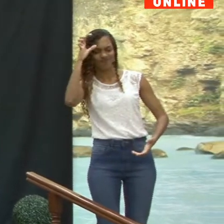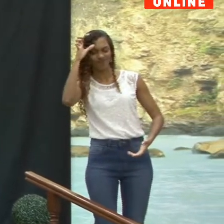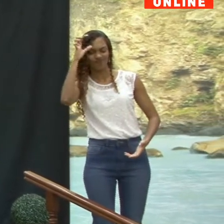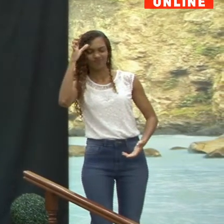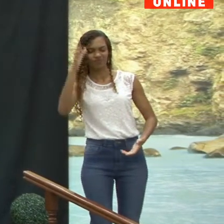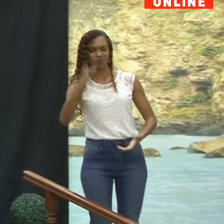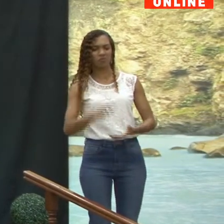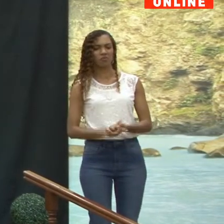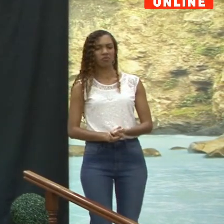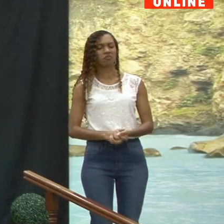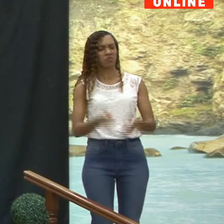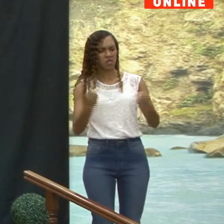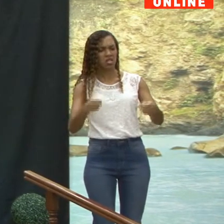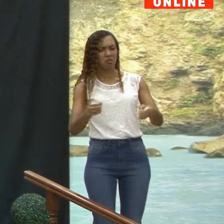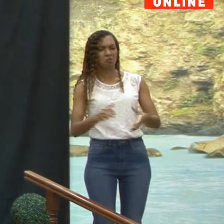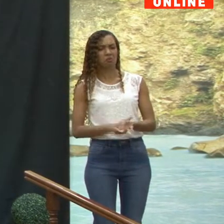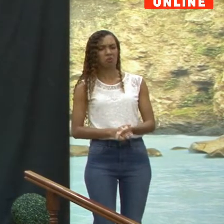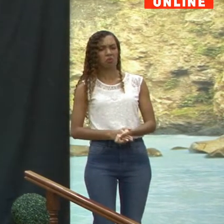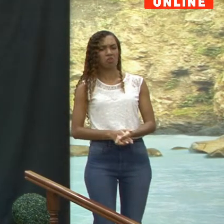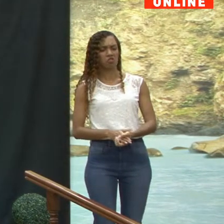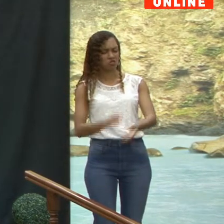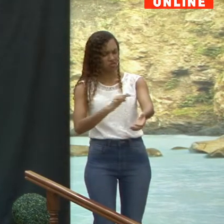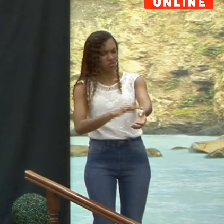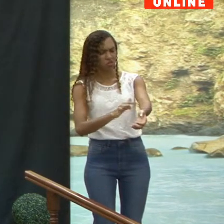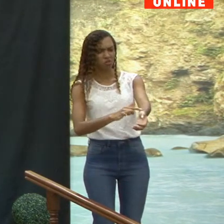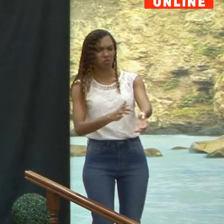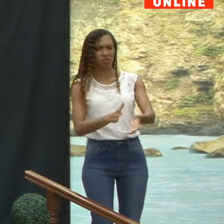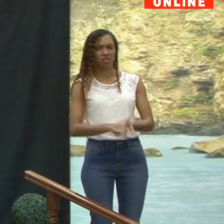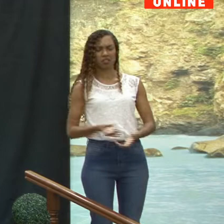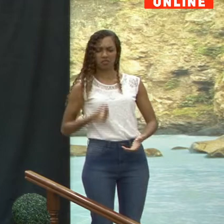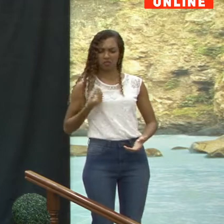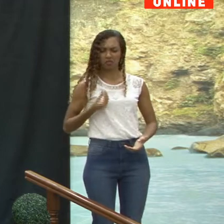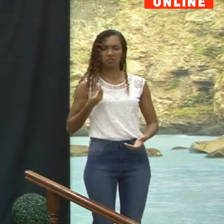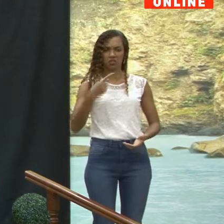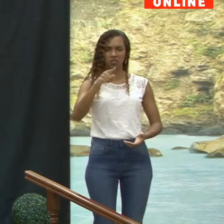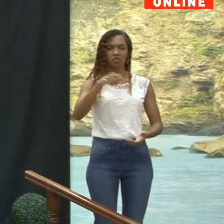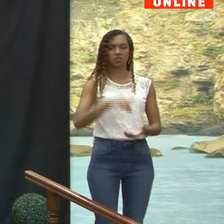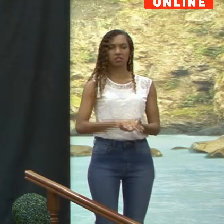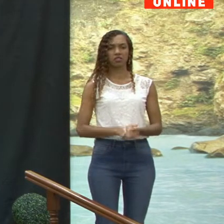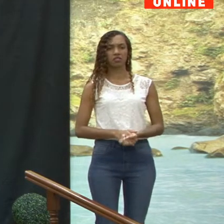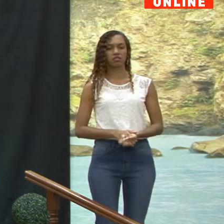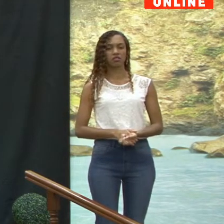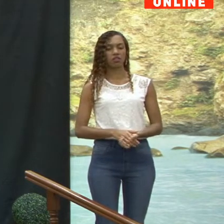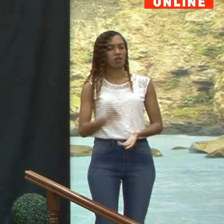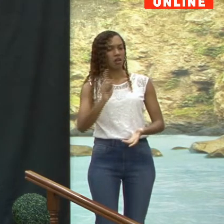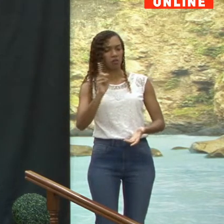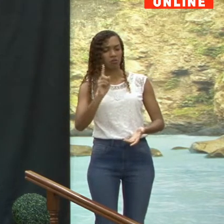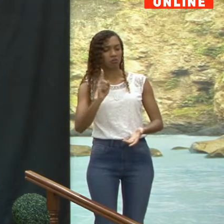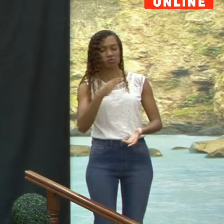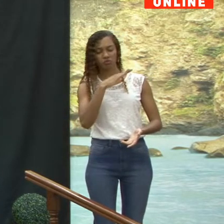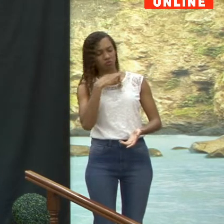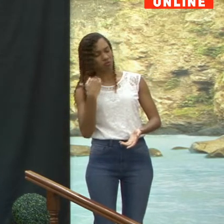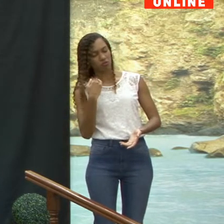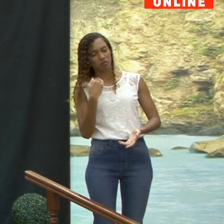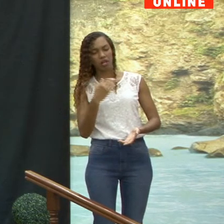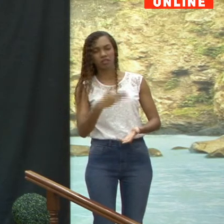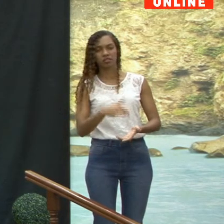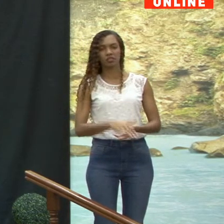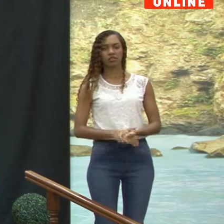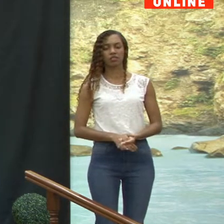vida dele, na saúde, menos tirar a vida dele. Pode tocar em tudo, menos na